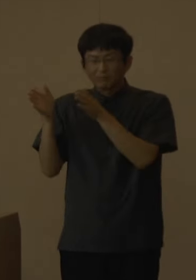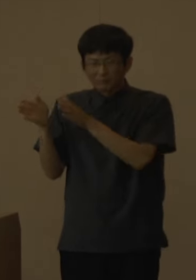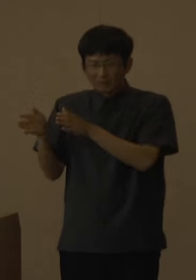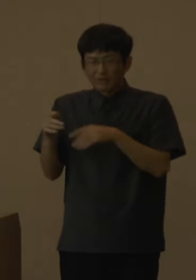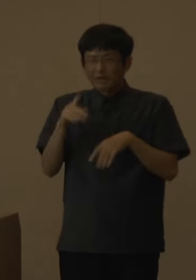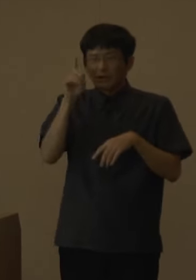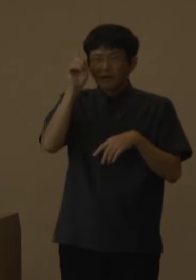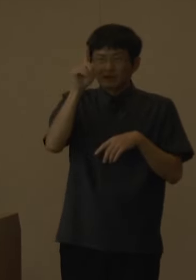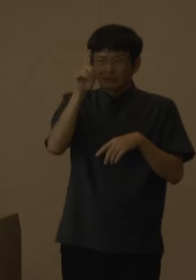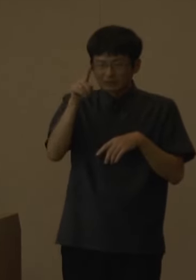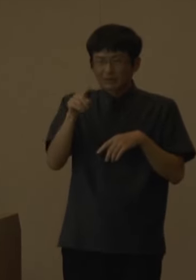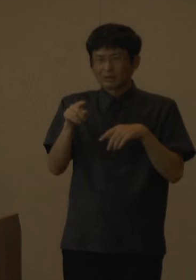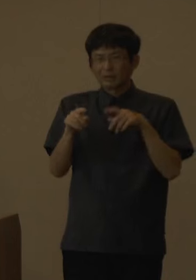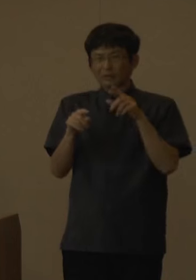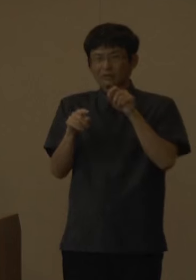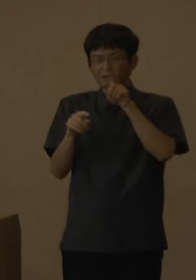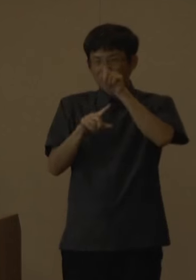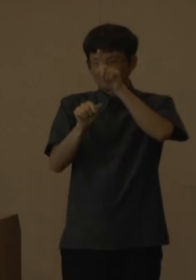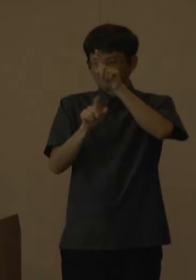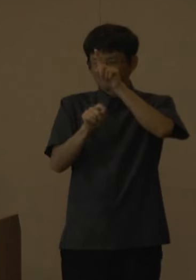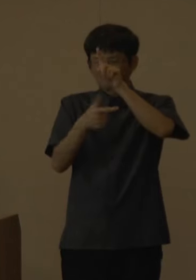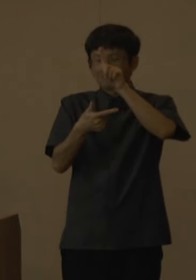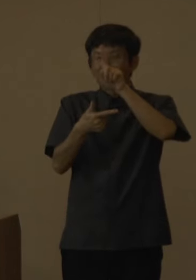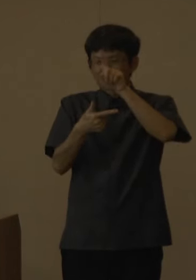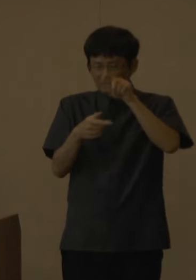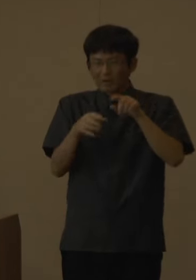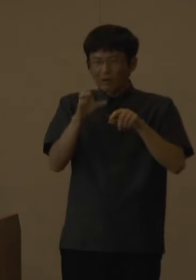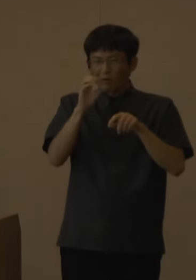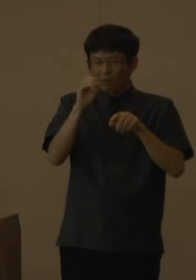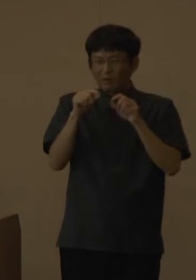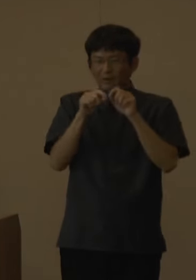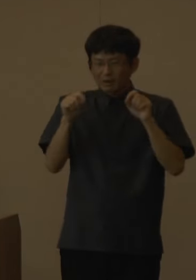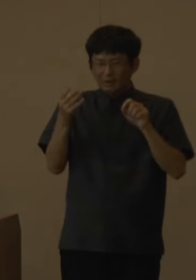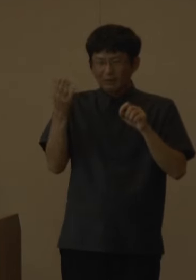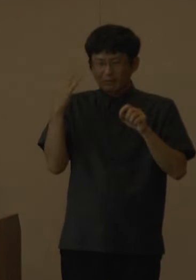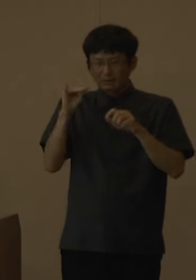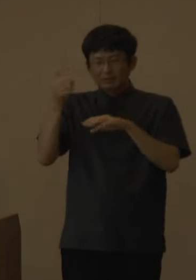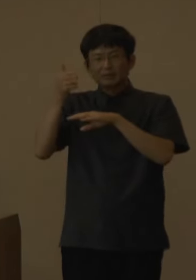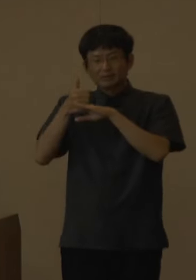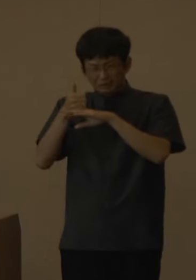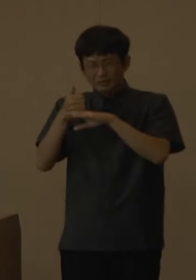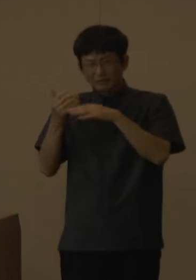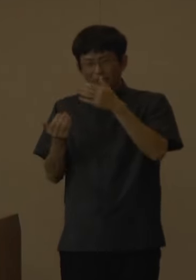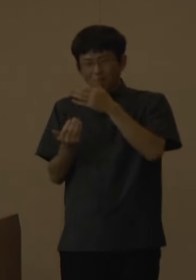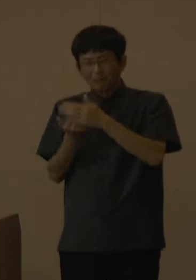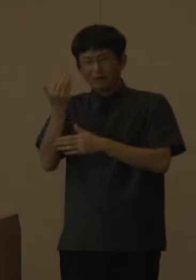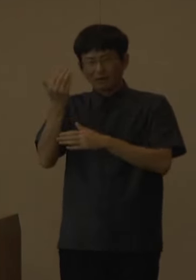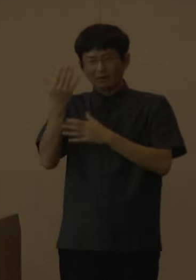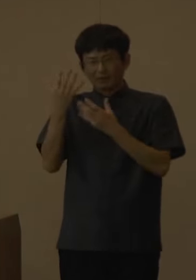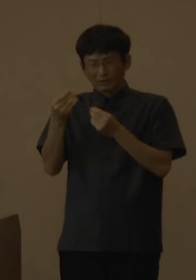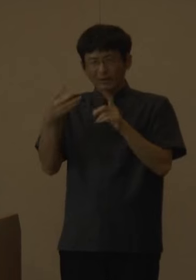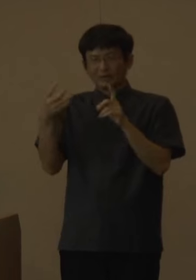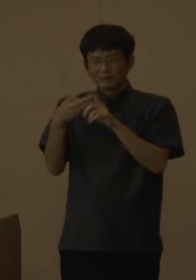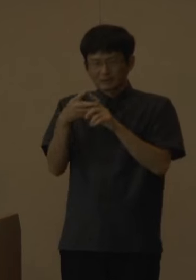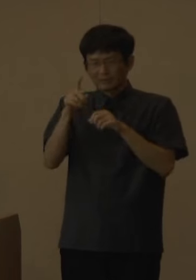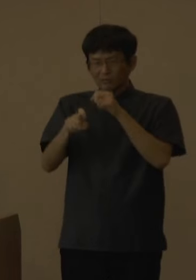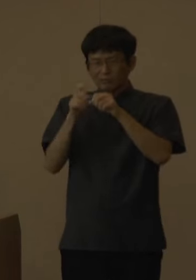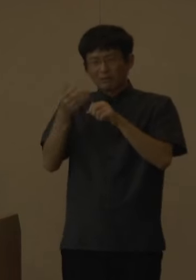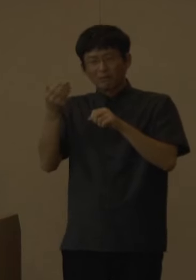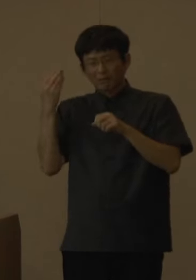日16日でですね、尾長前知事が知事選に当選した日ということで、10年前のです